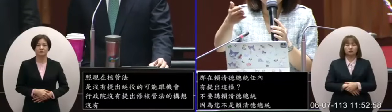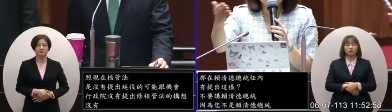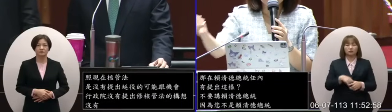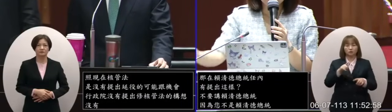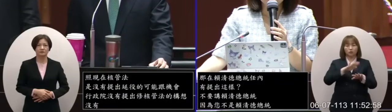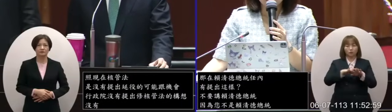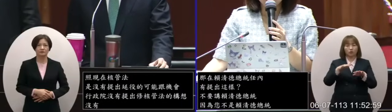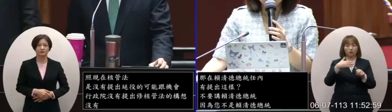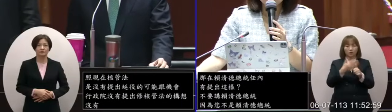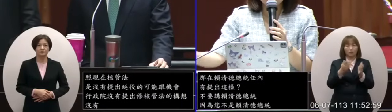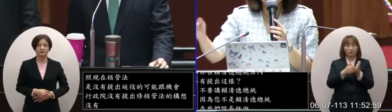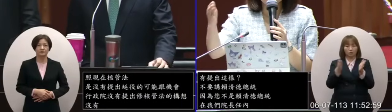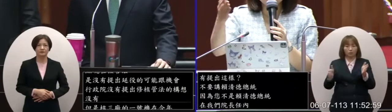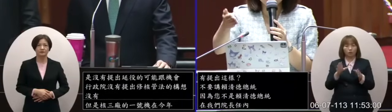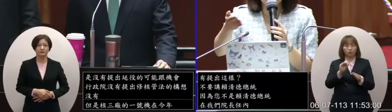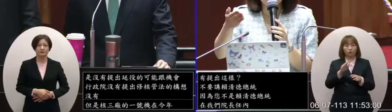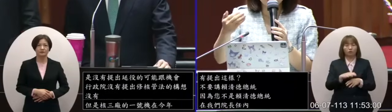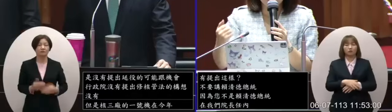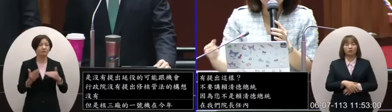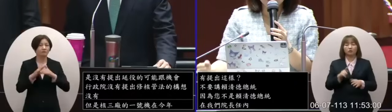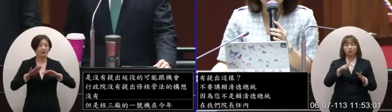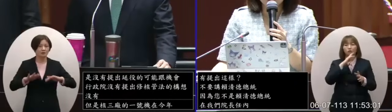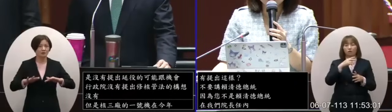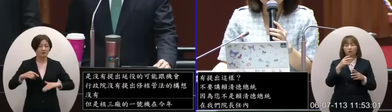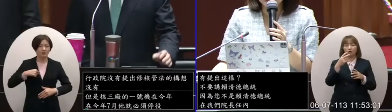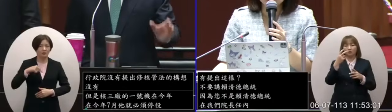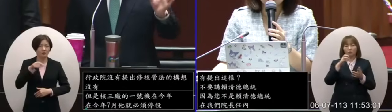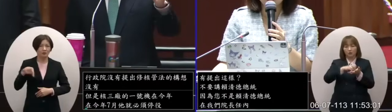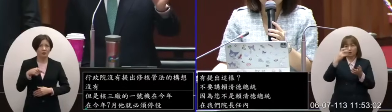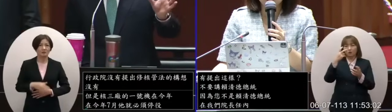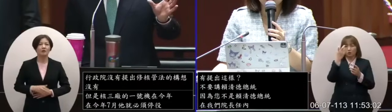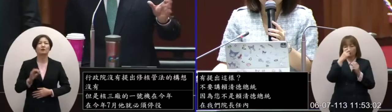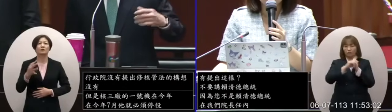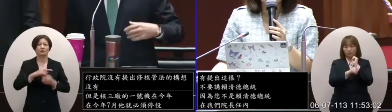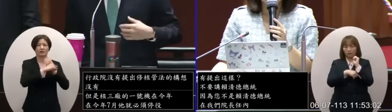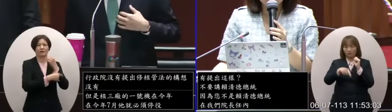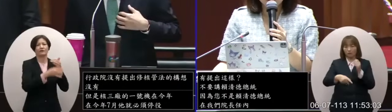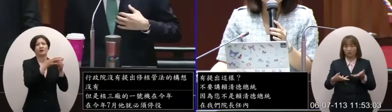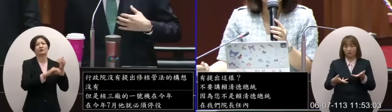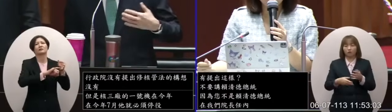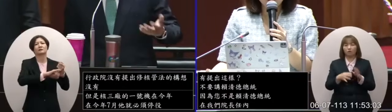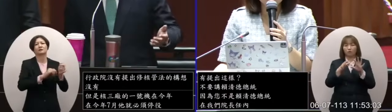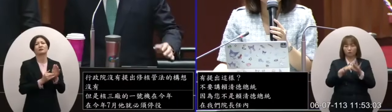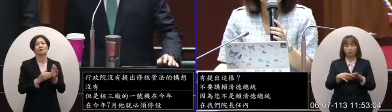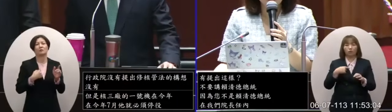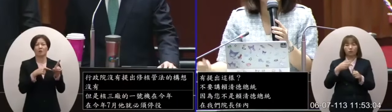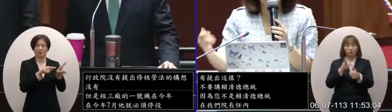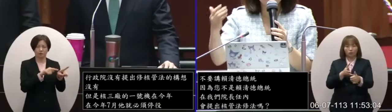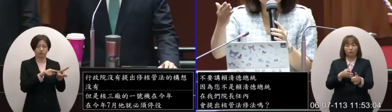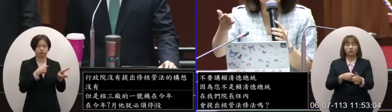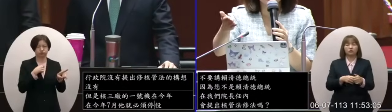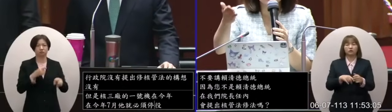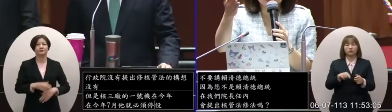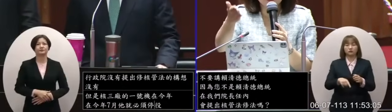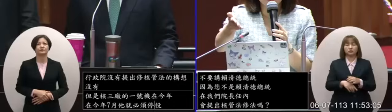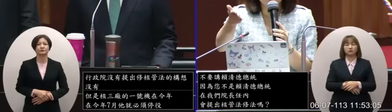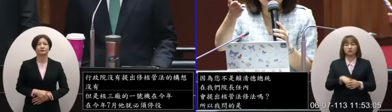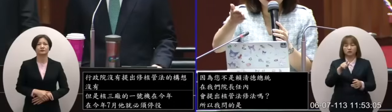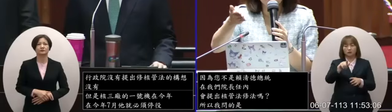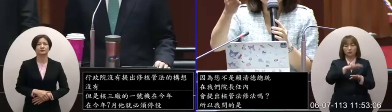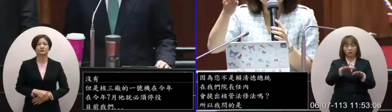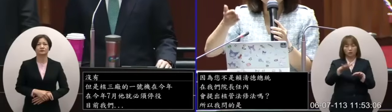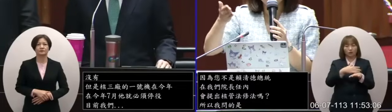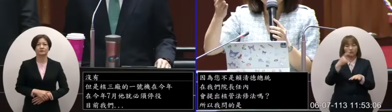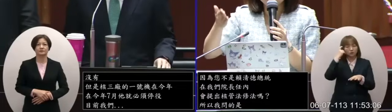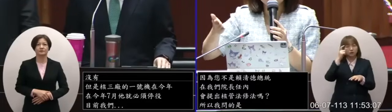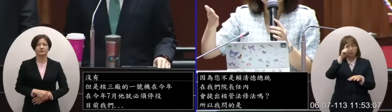你们会让它延役吗？你刚刚说是因为核管法的关系， 因为法律已经在这里，目前我们 所以我问，对，我问的是你们会